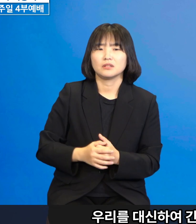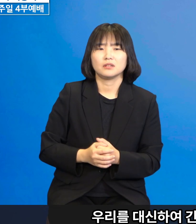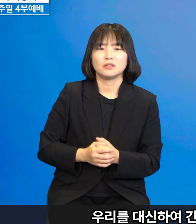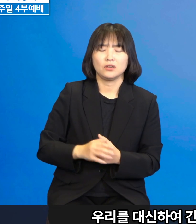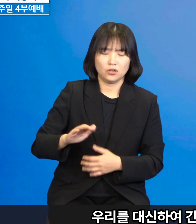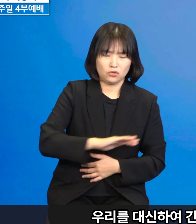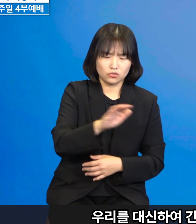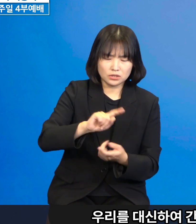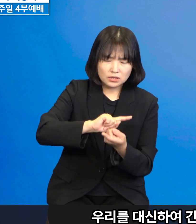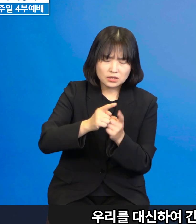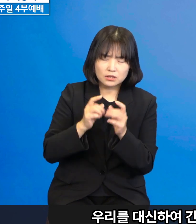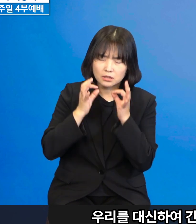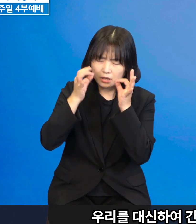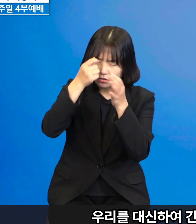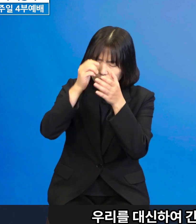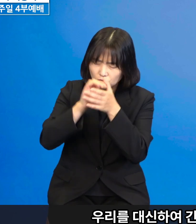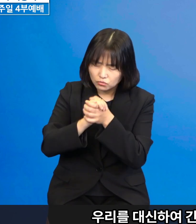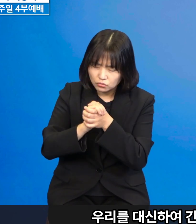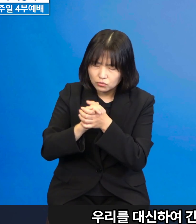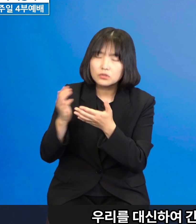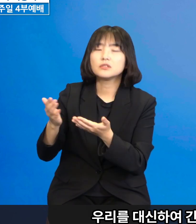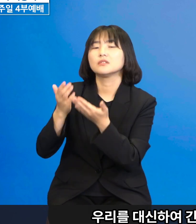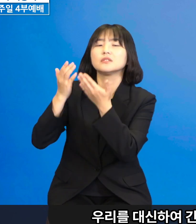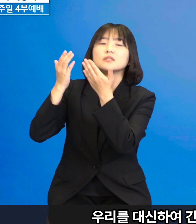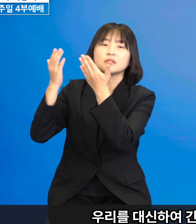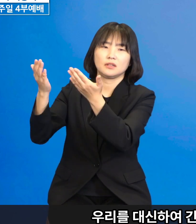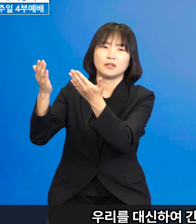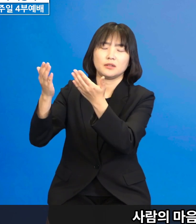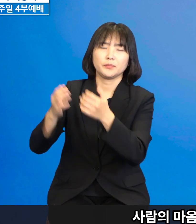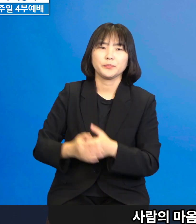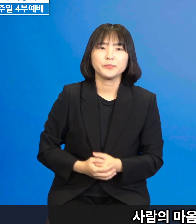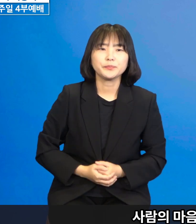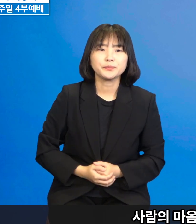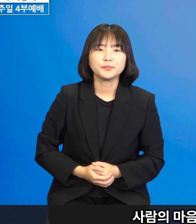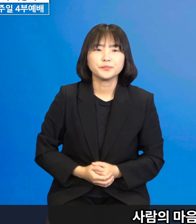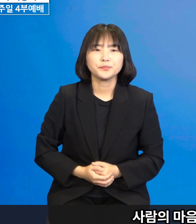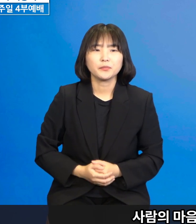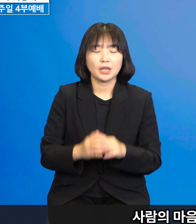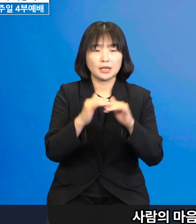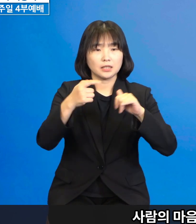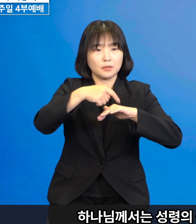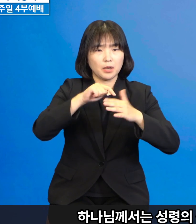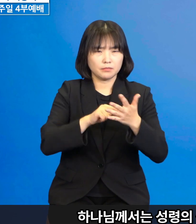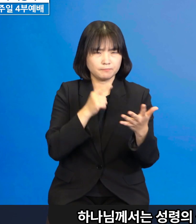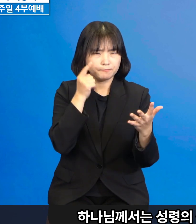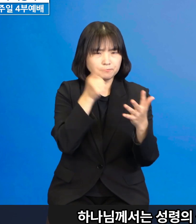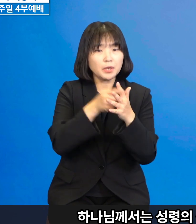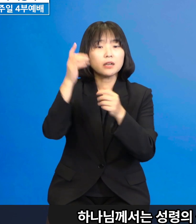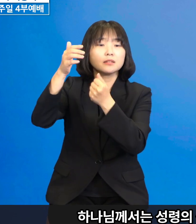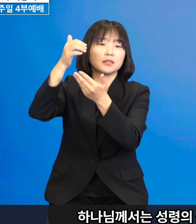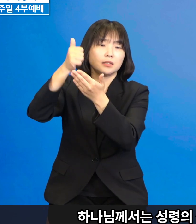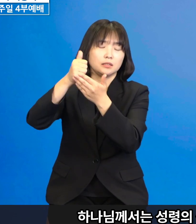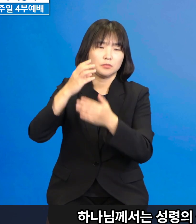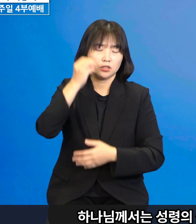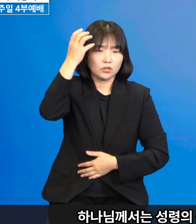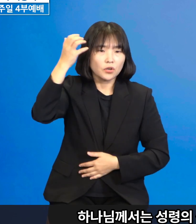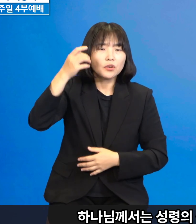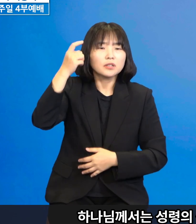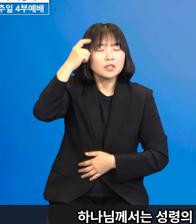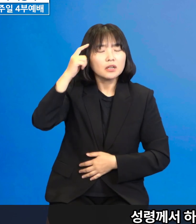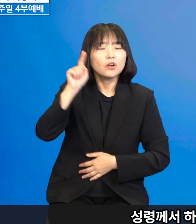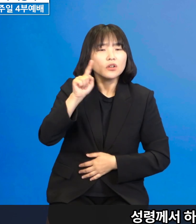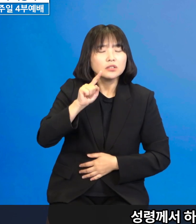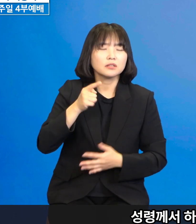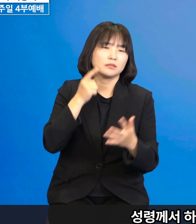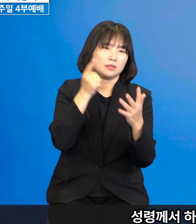탄식으로 우리를 대신하여 간구하여 주신다는 거예요. 사람의 마음을 꿰뚫어 보시는 하나님께서는 성령의 생각이 어떠한지를